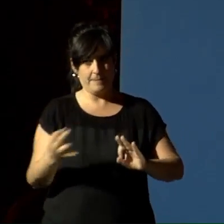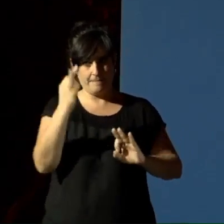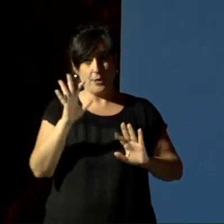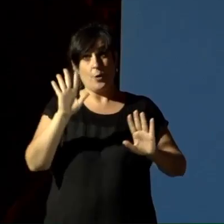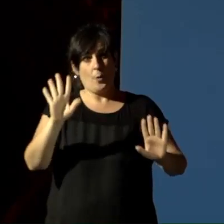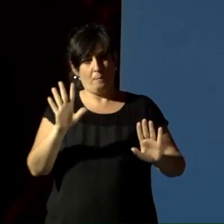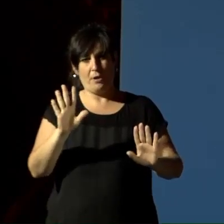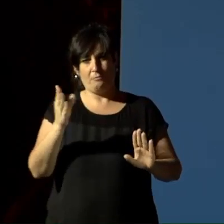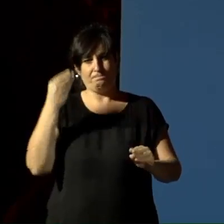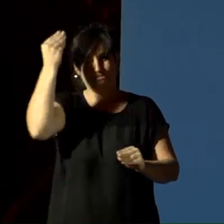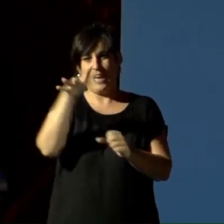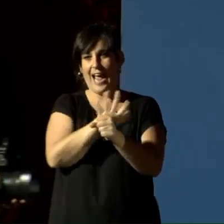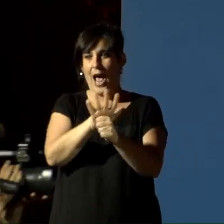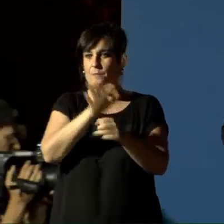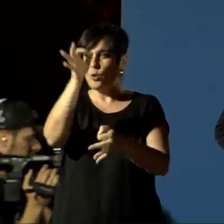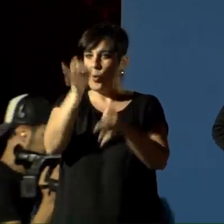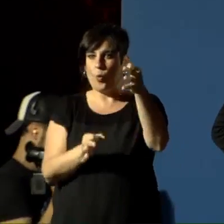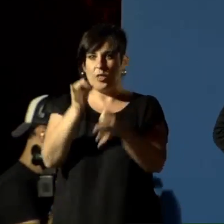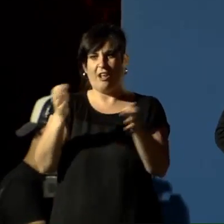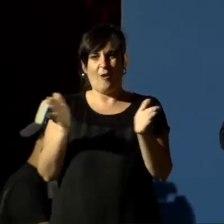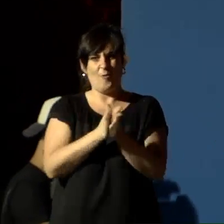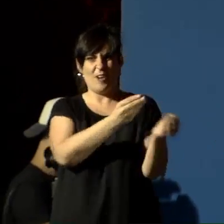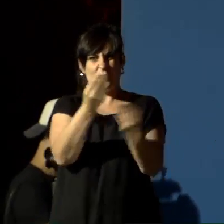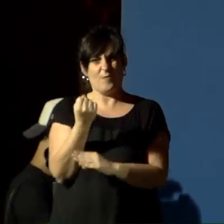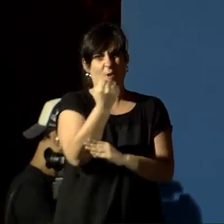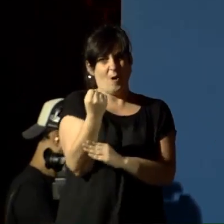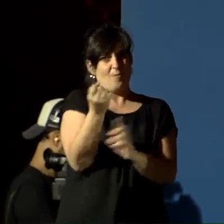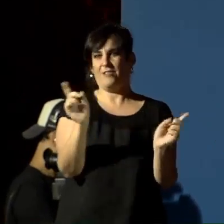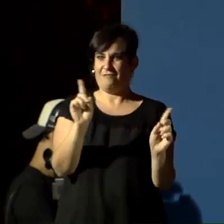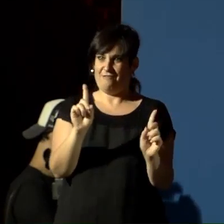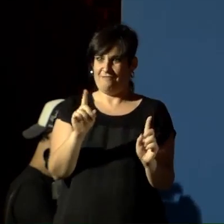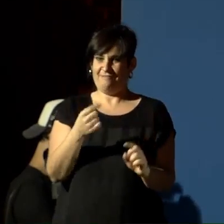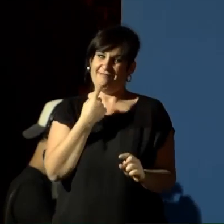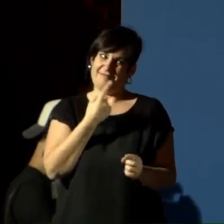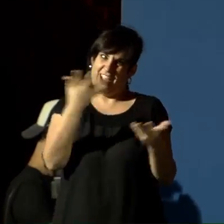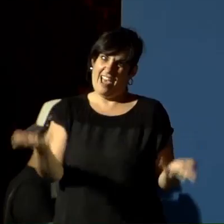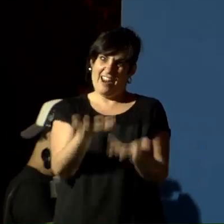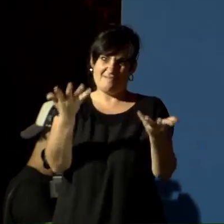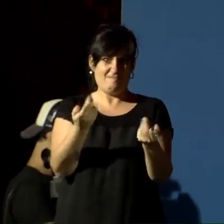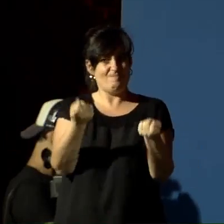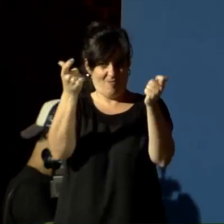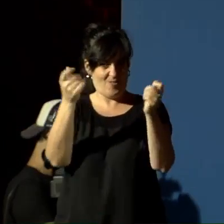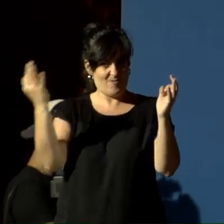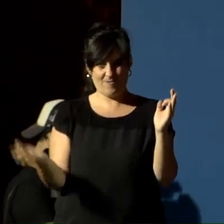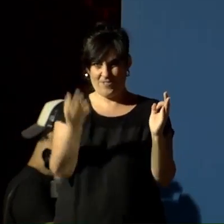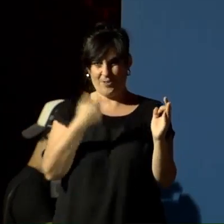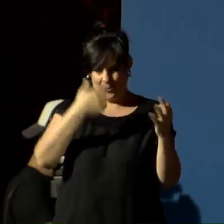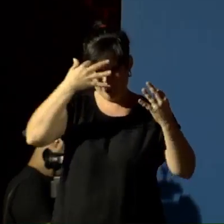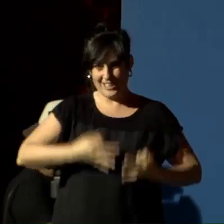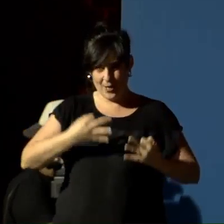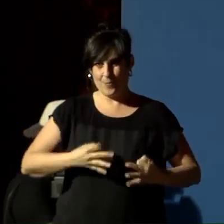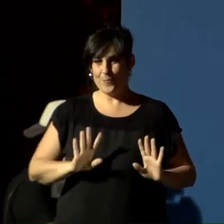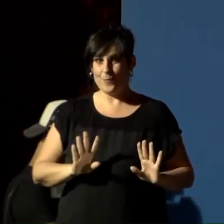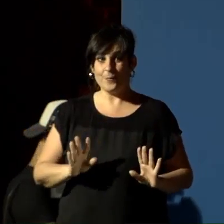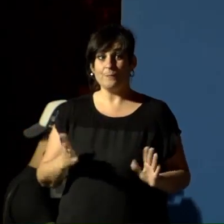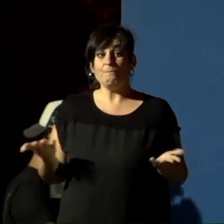máis respaldos. Eu estou segura de que non tiña moitos compañeros na xudicatura que dicían moi ben, vai para adiante. Non, estou segura de que non foi así. Así que a